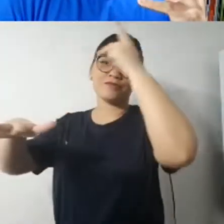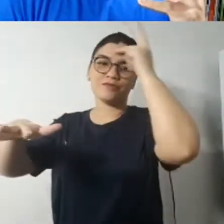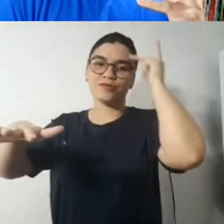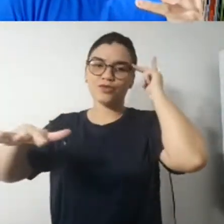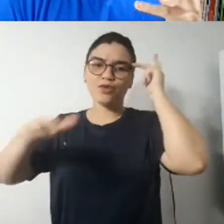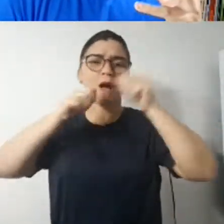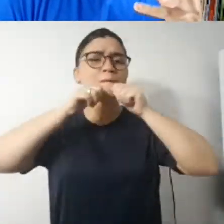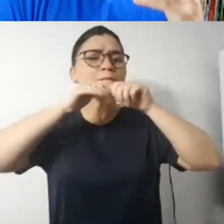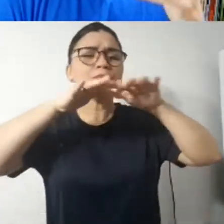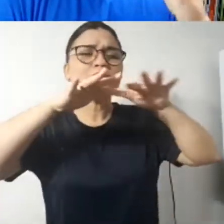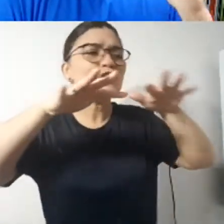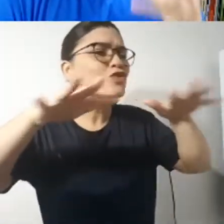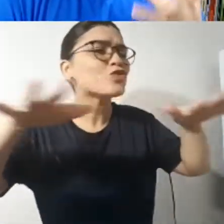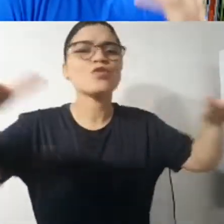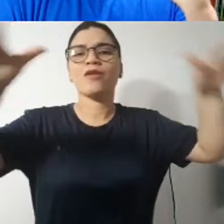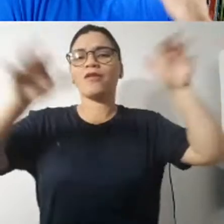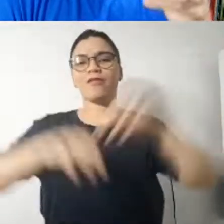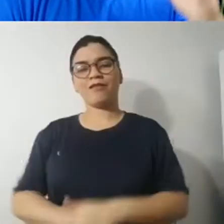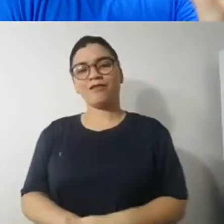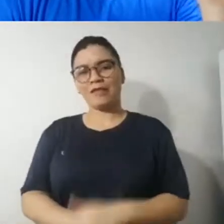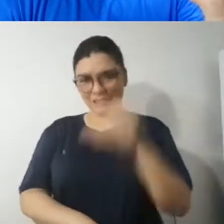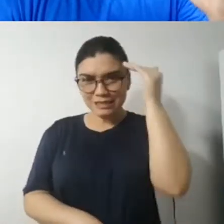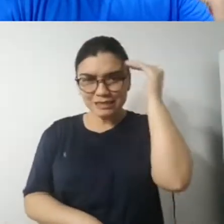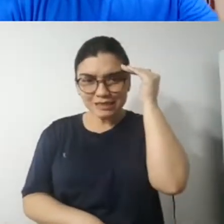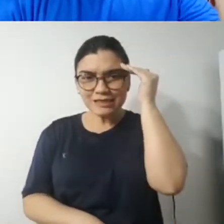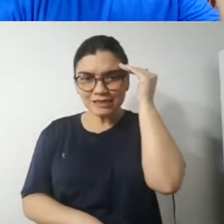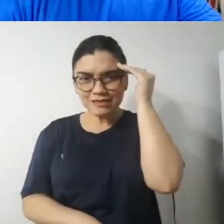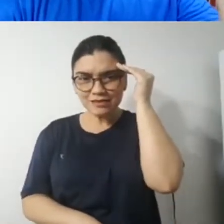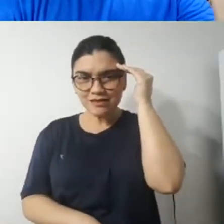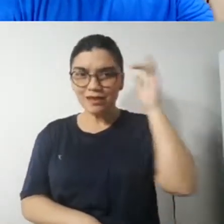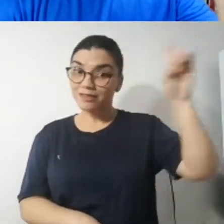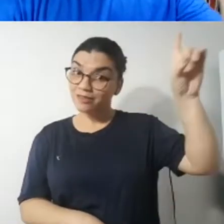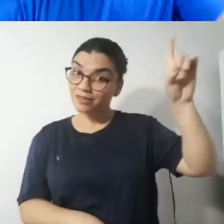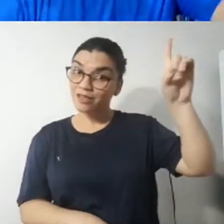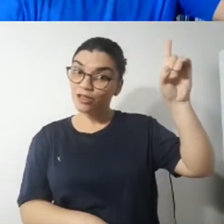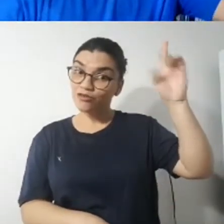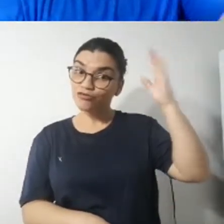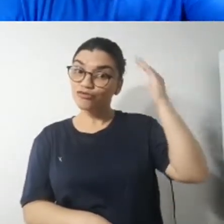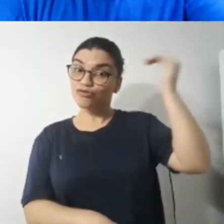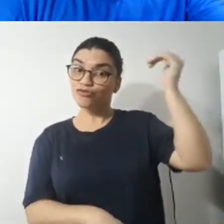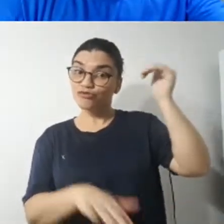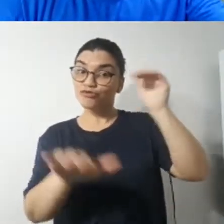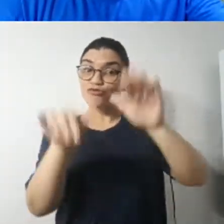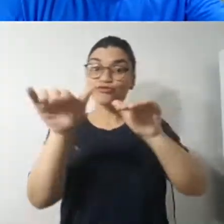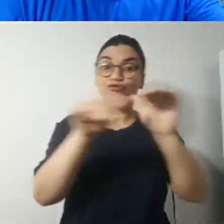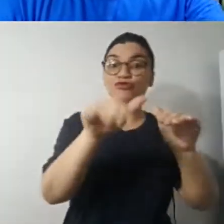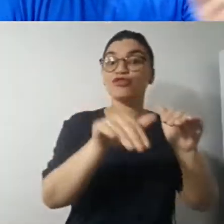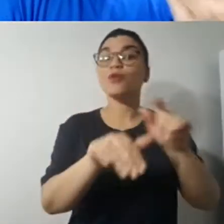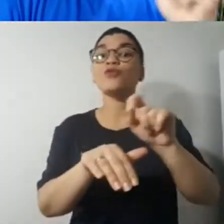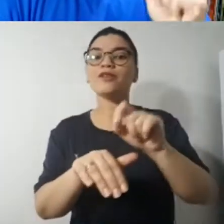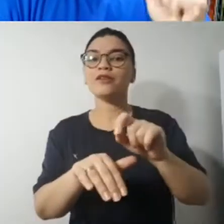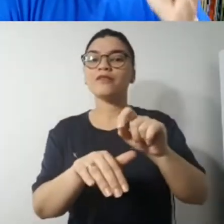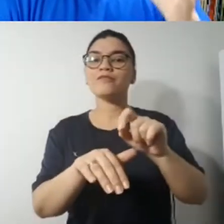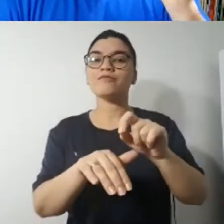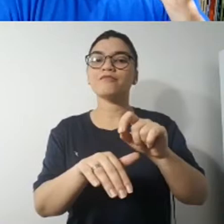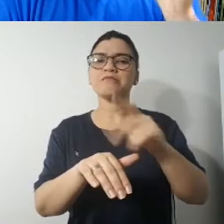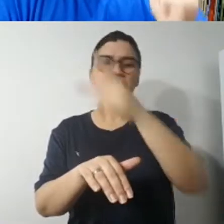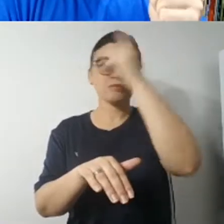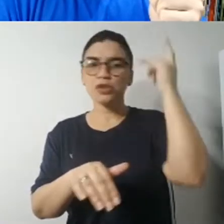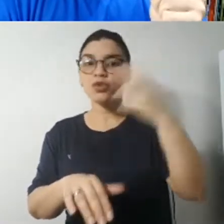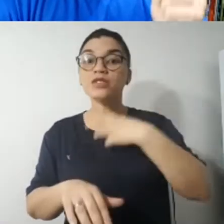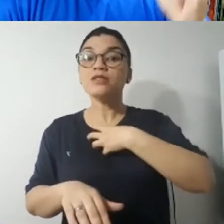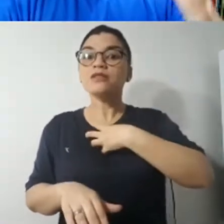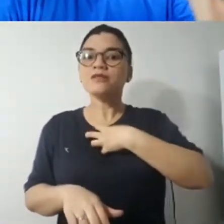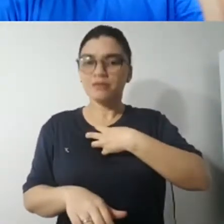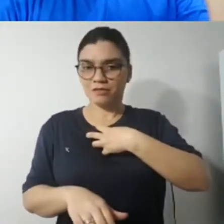isso? Nós fomos chamados para sermos bênçãos. Se Deus te levantou, meu irmão,